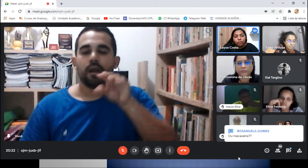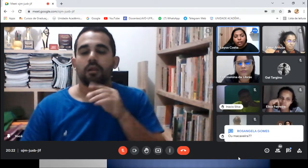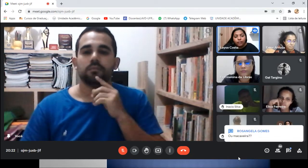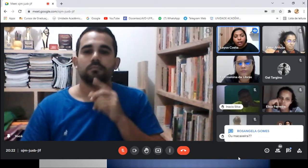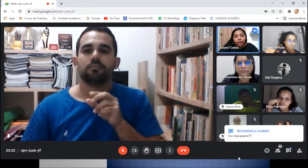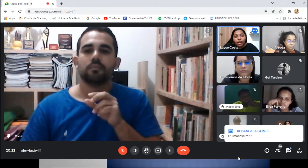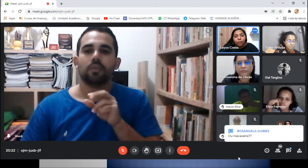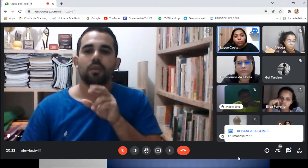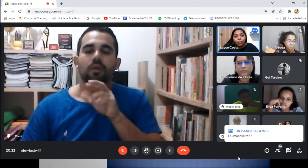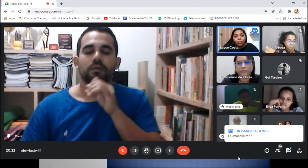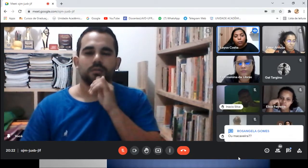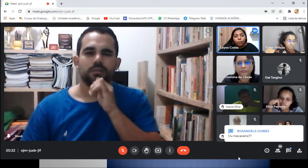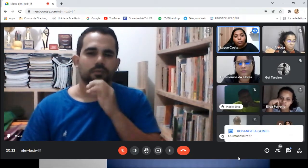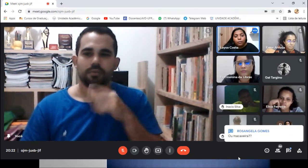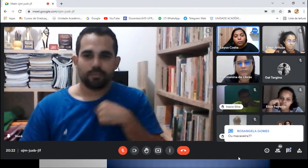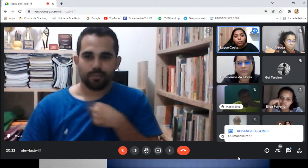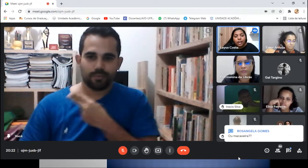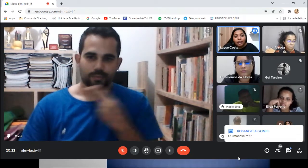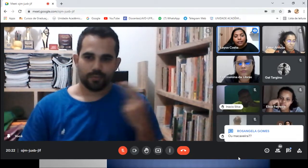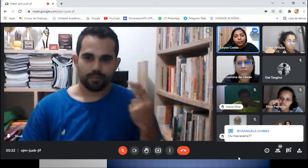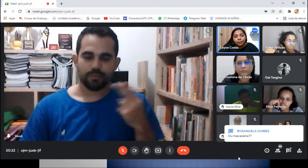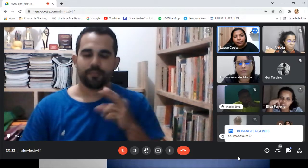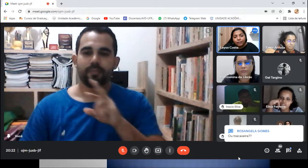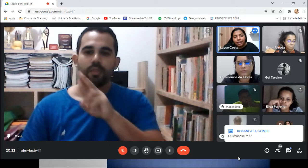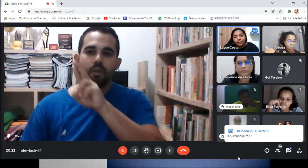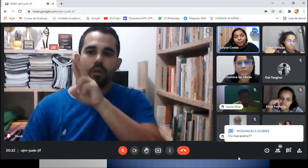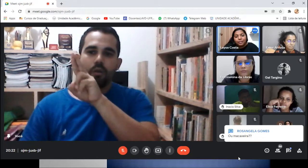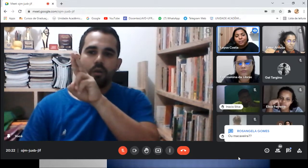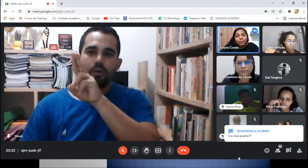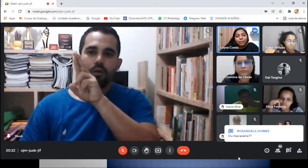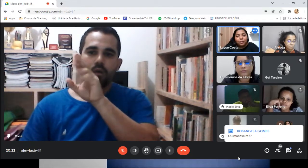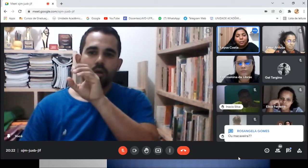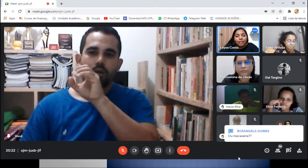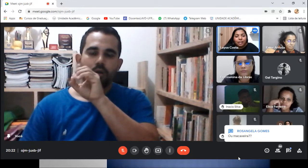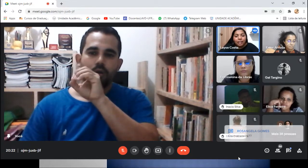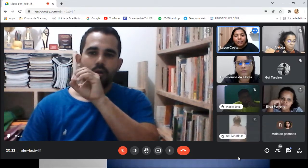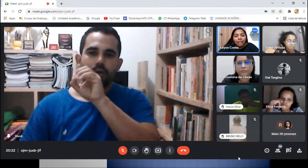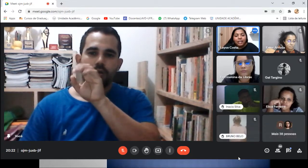né, o sotaque, né? Por exemplo, meu nome